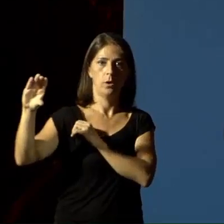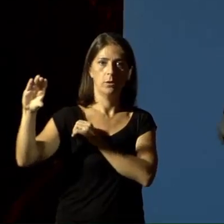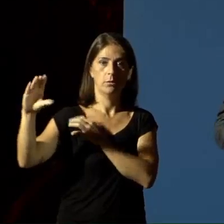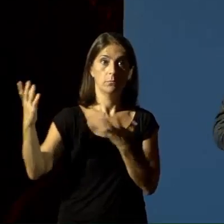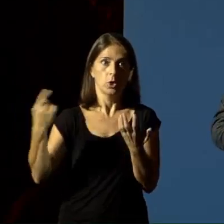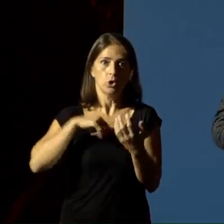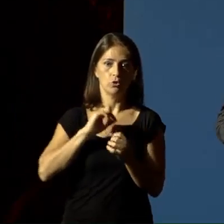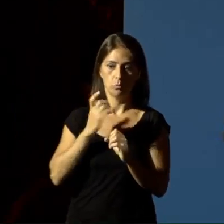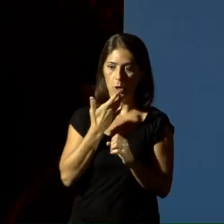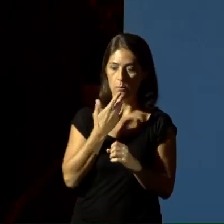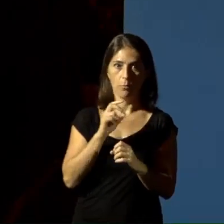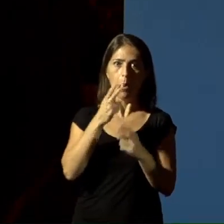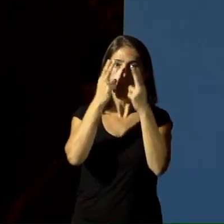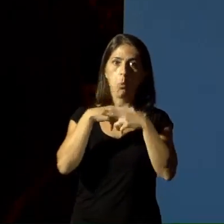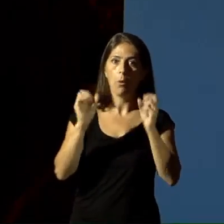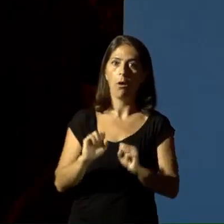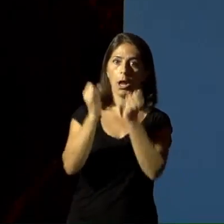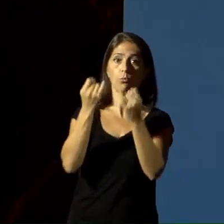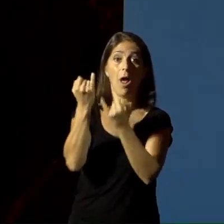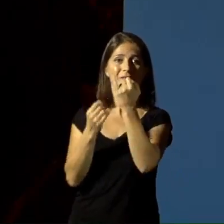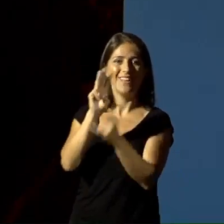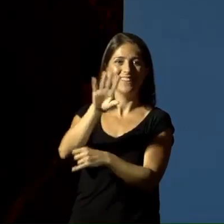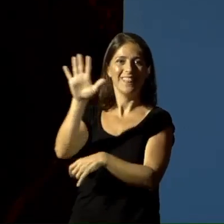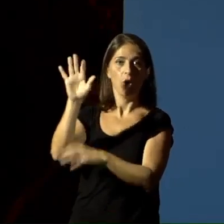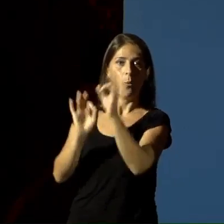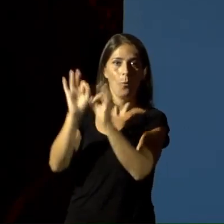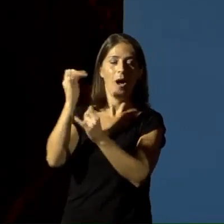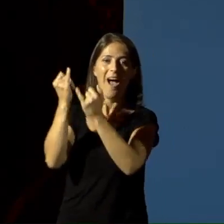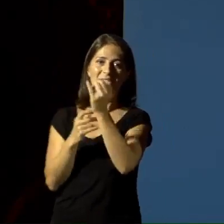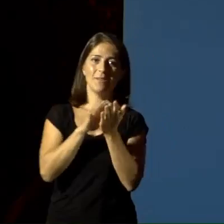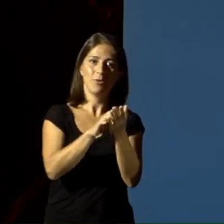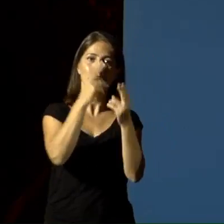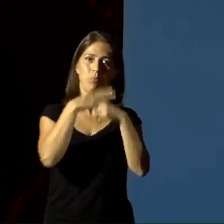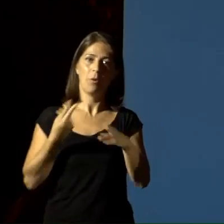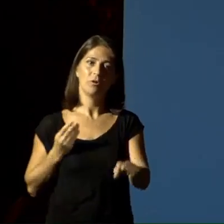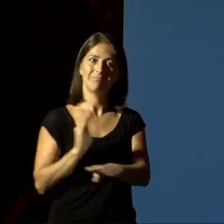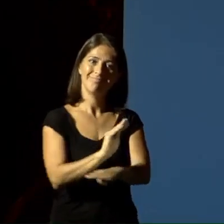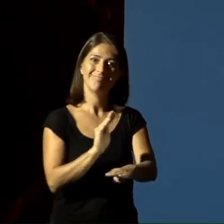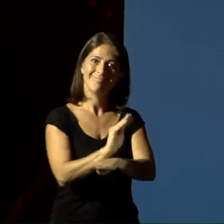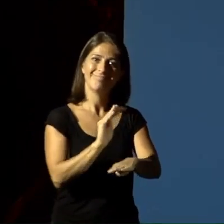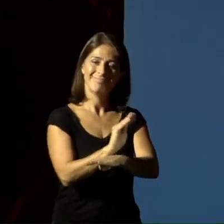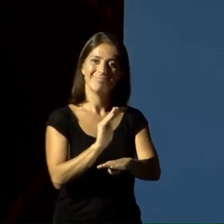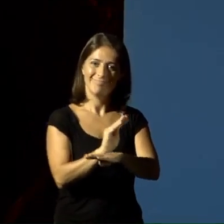Se rescatamos para o público, ese 35% poderá servir para financiar servicios públicos.